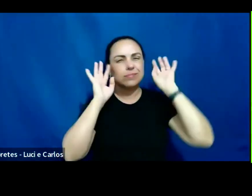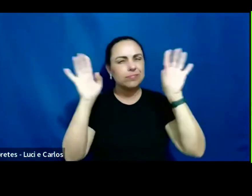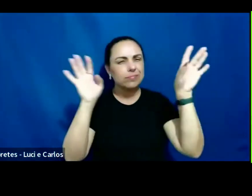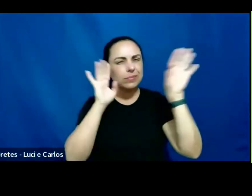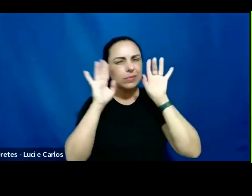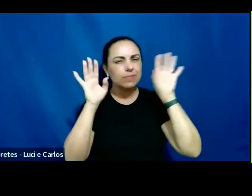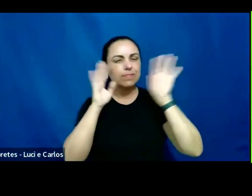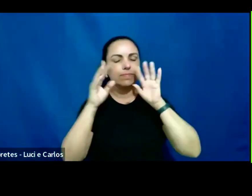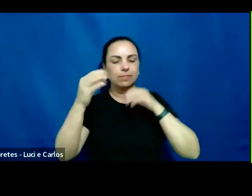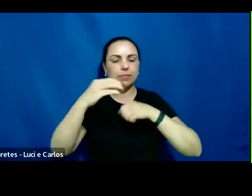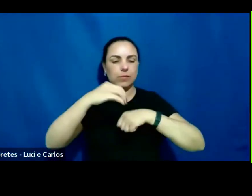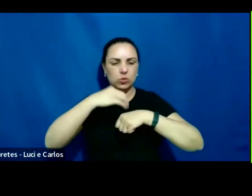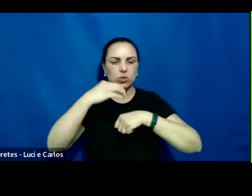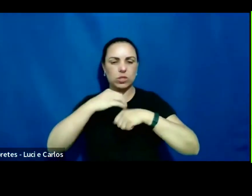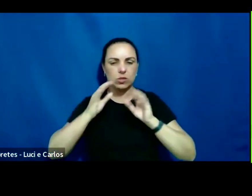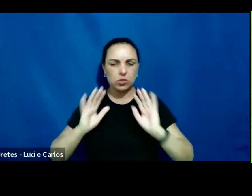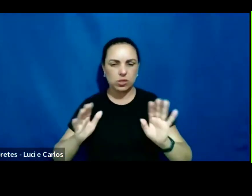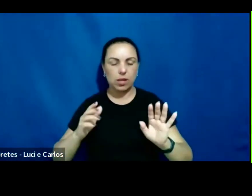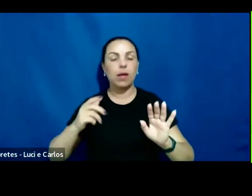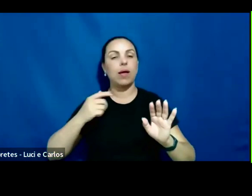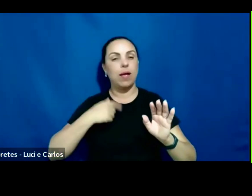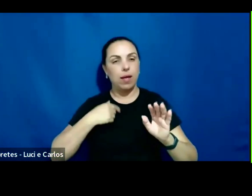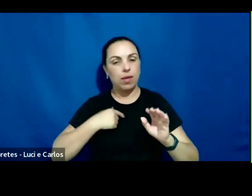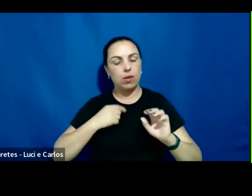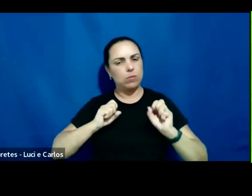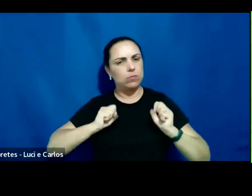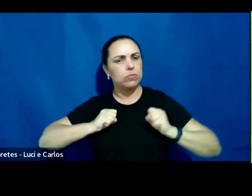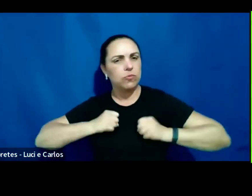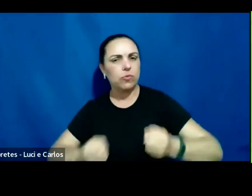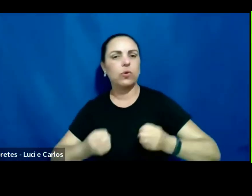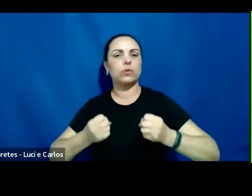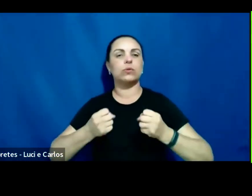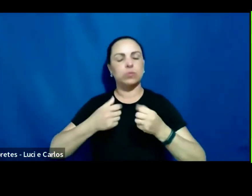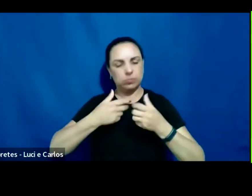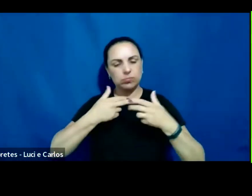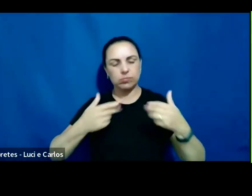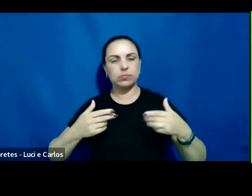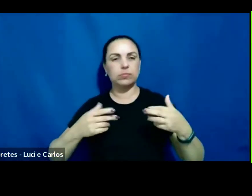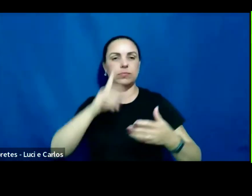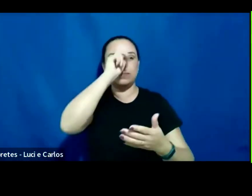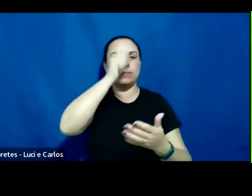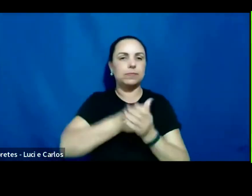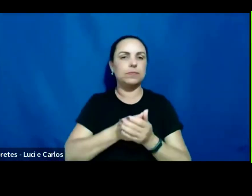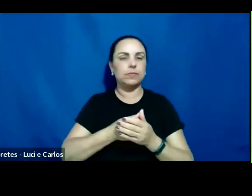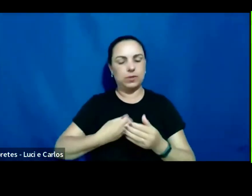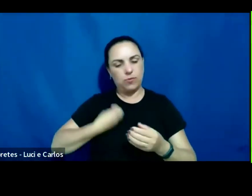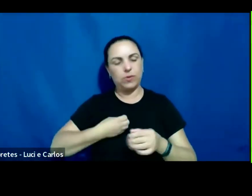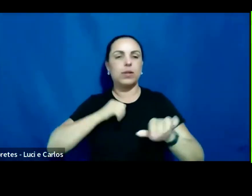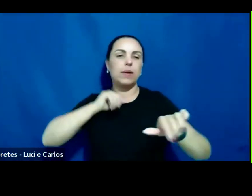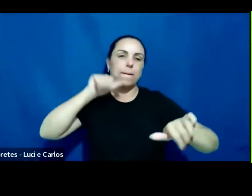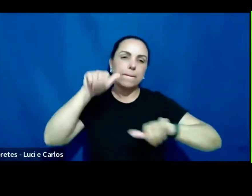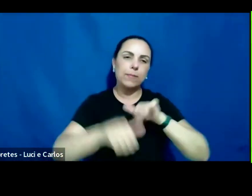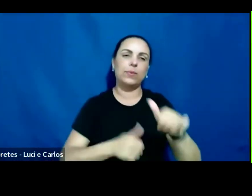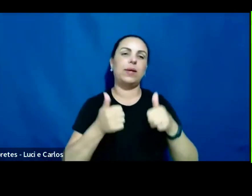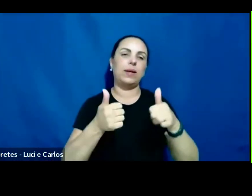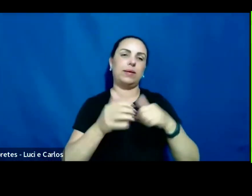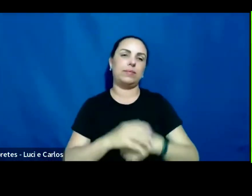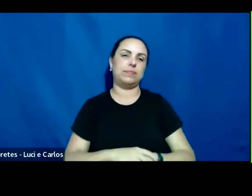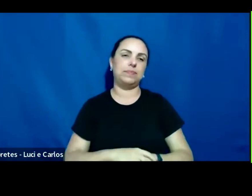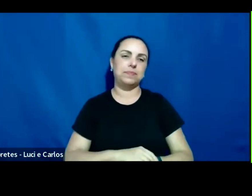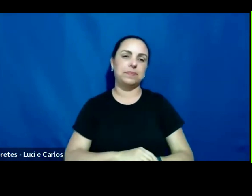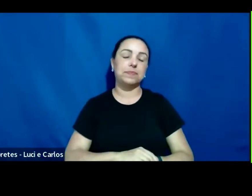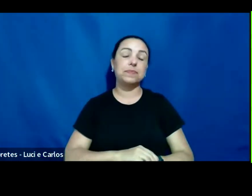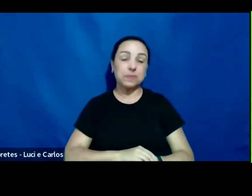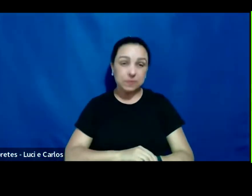aqui. Tudo na vida tem um preço. Tudo que você faz. Não existe